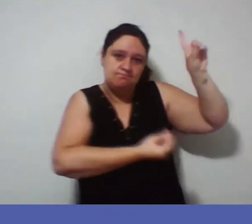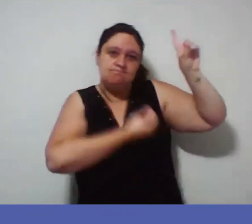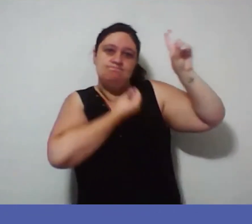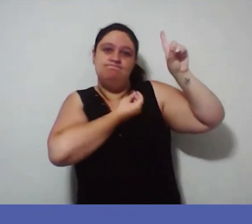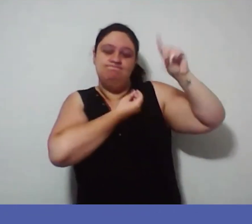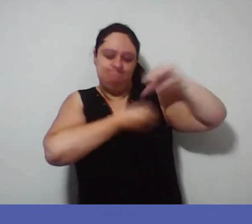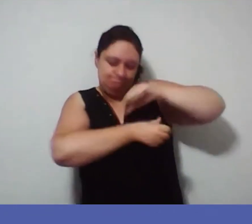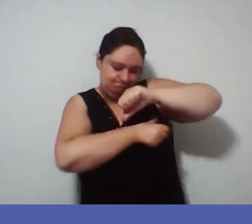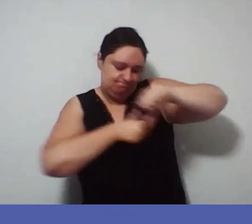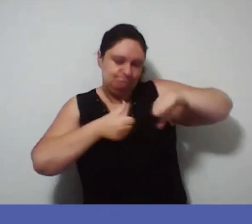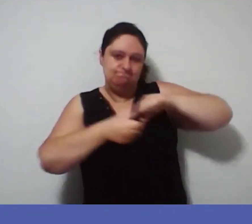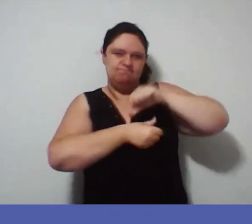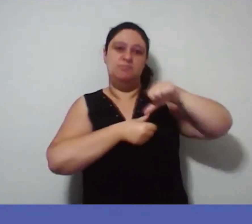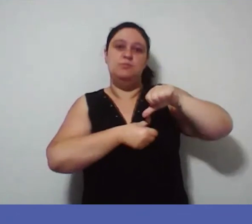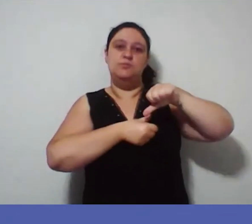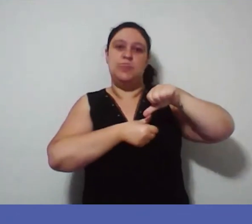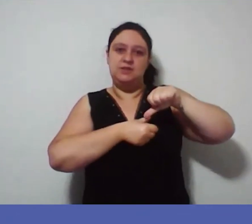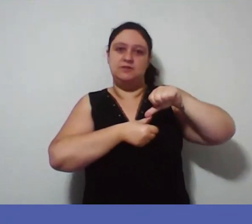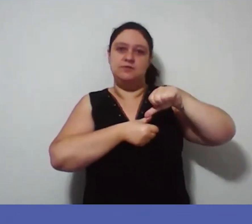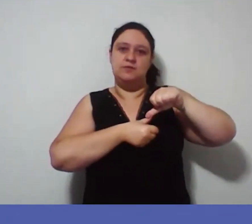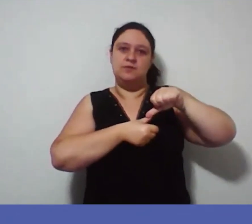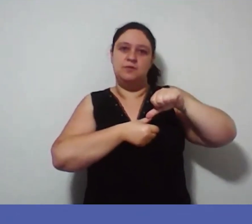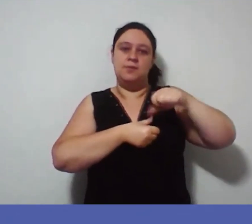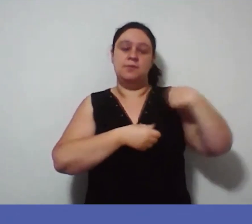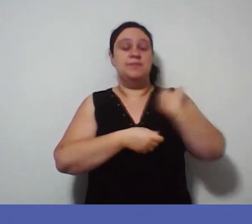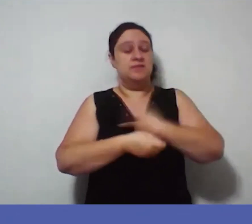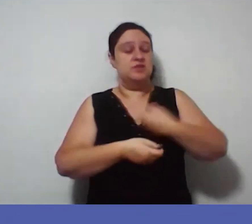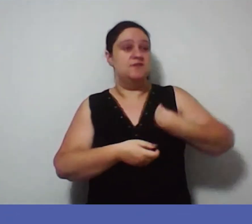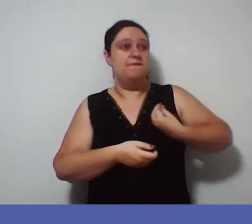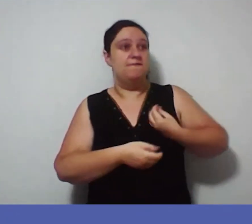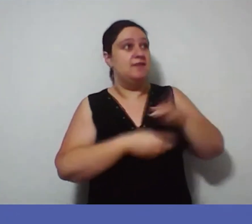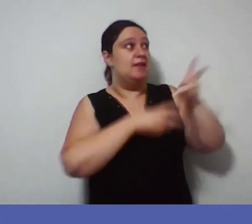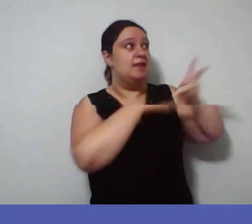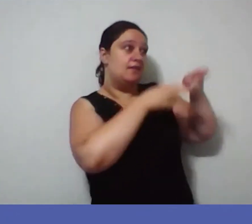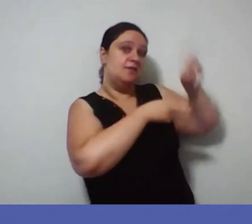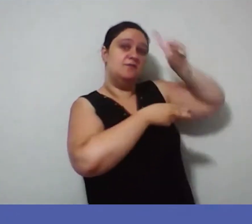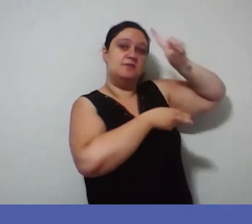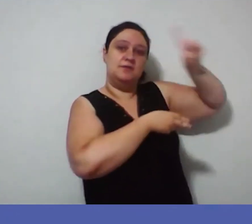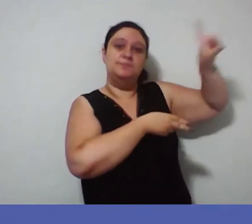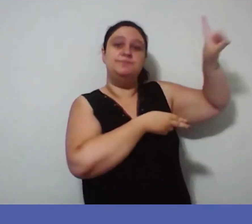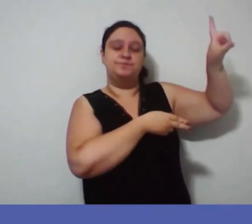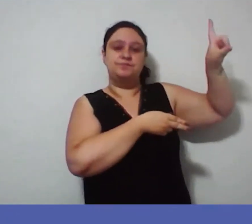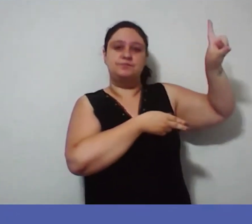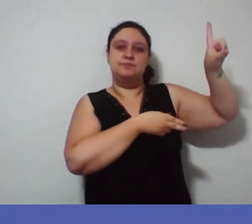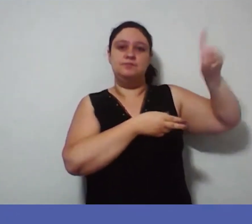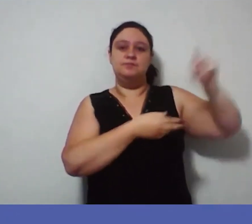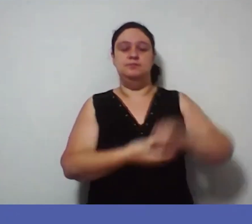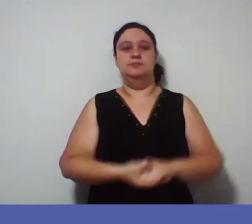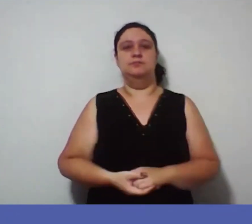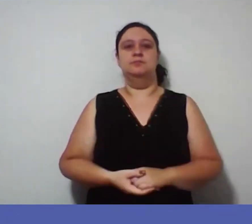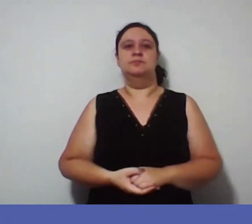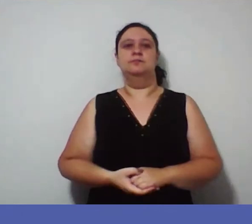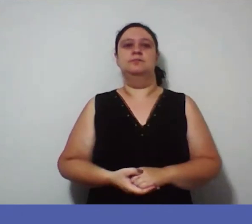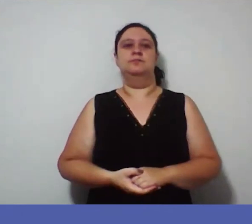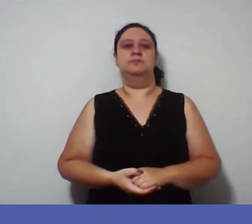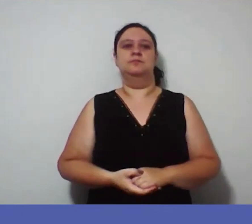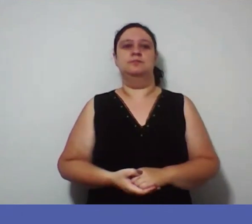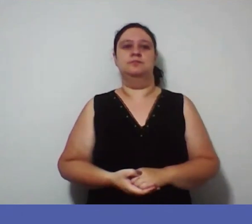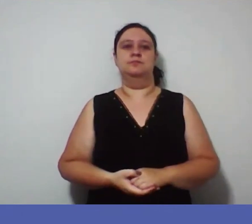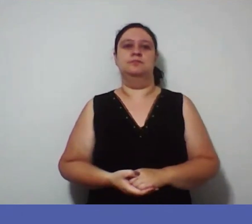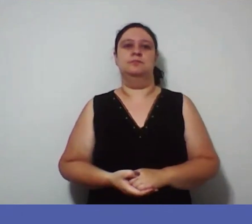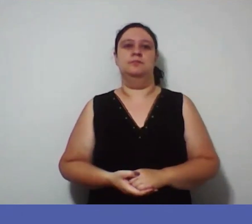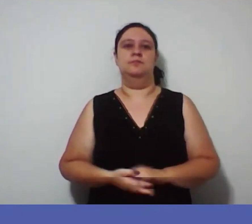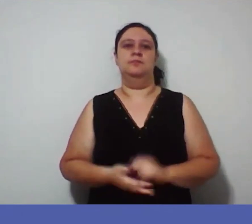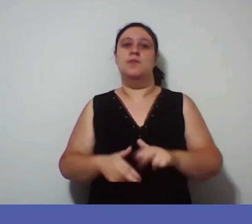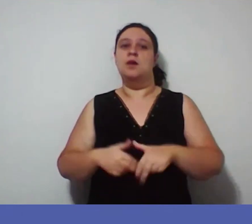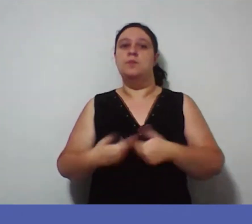plano, em outra esfera, na esfera celestial, na esfera do Espírito. Por isso, irmãos, usando esse